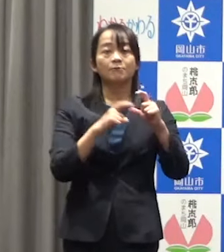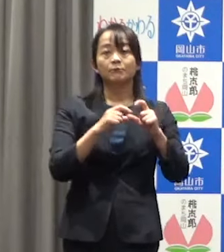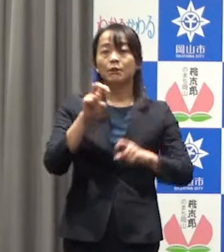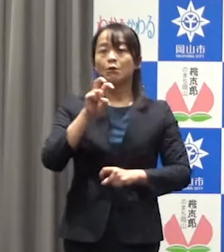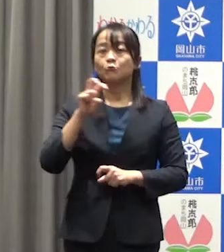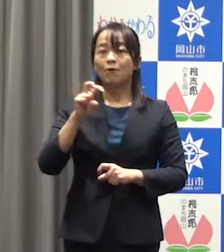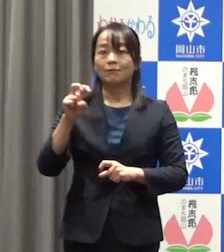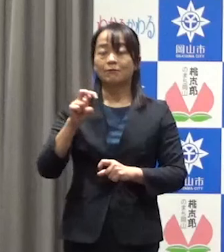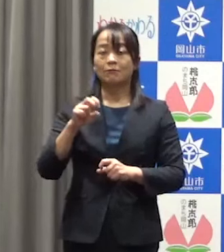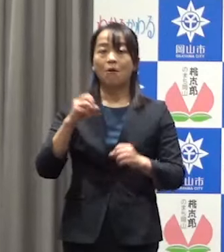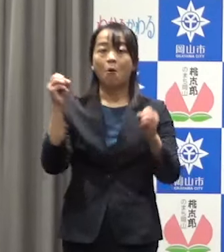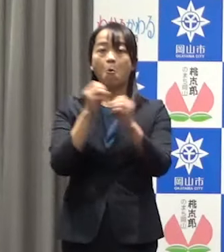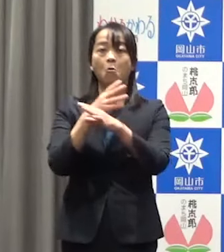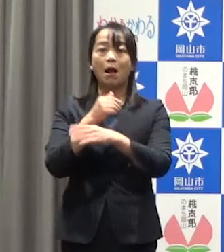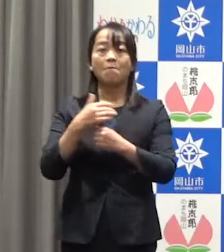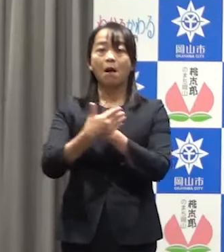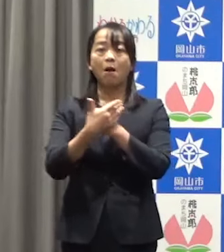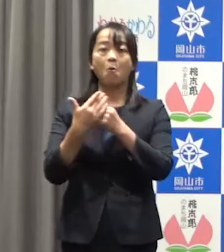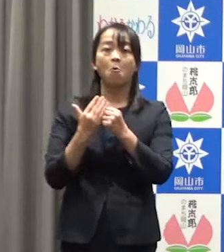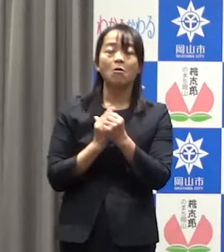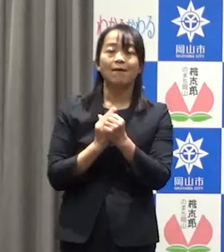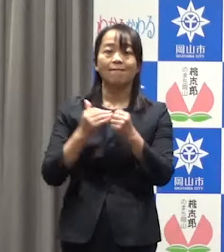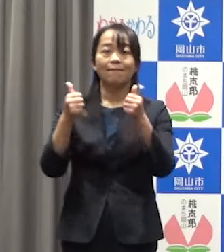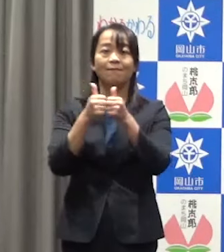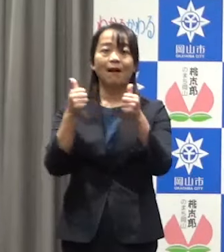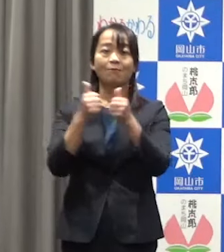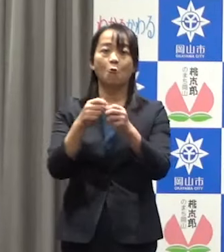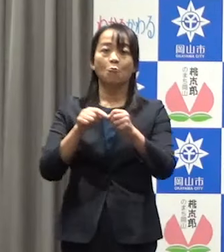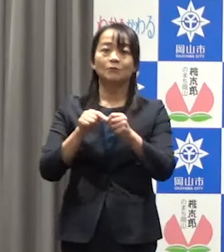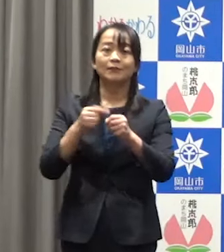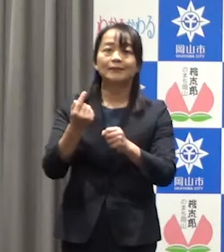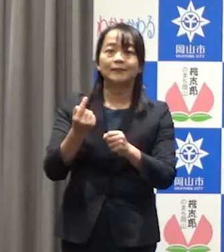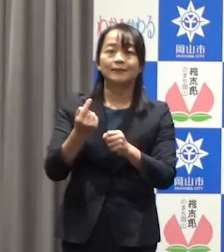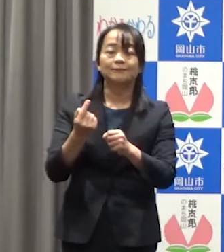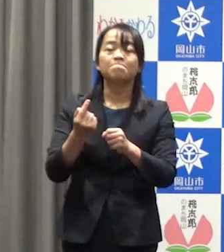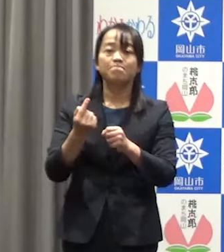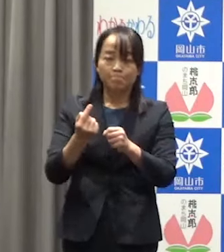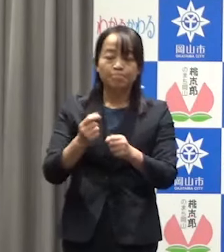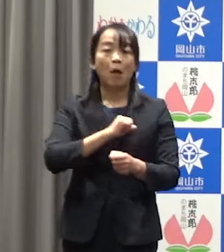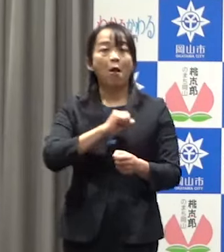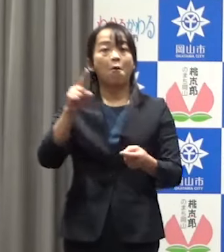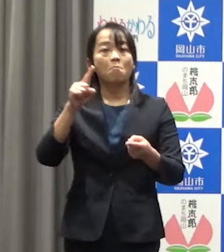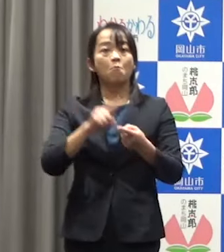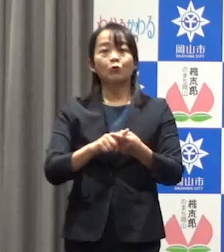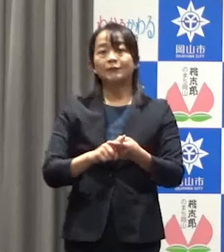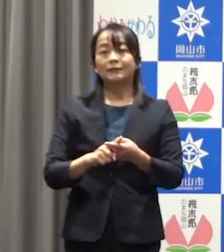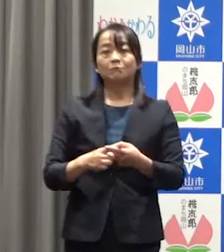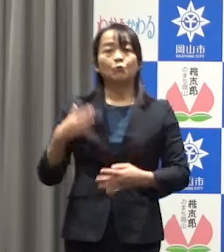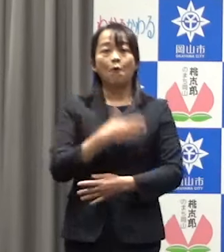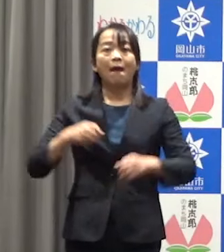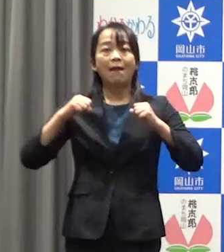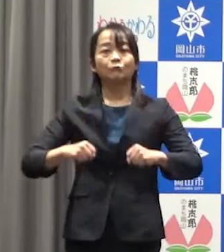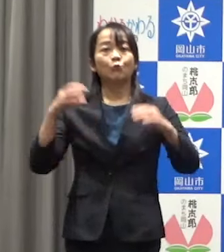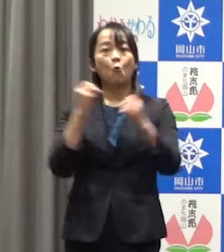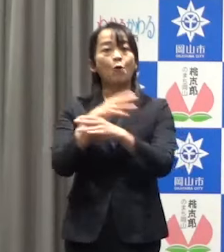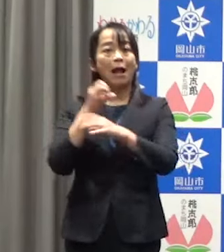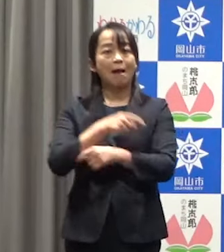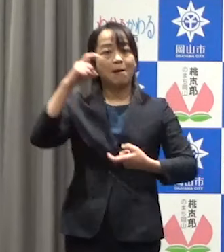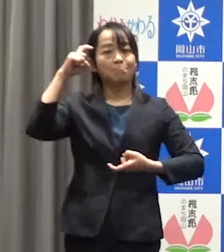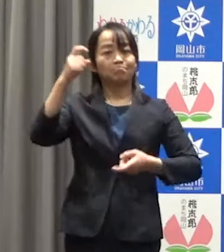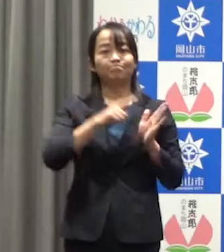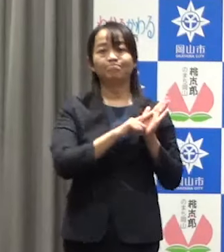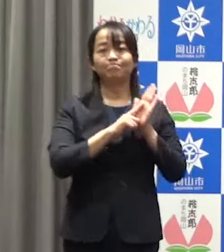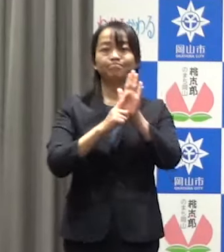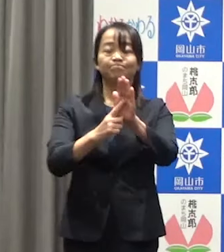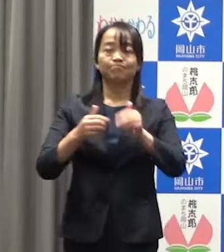臣会合を契機としたポジティブヘルス岡山とその実現の推進、女性や若